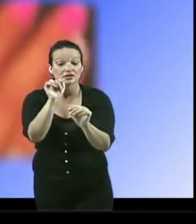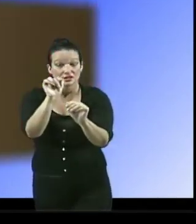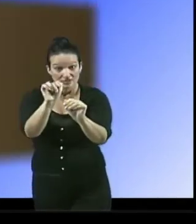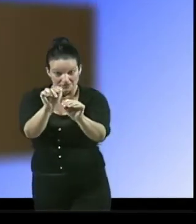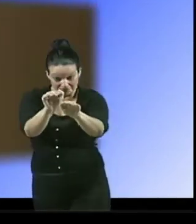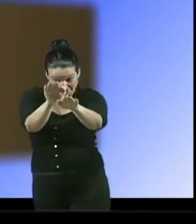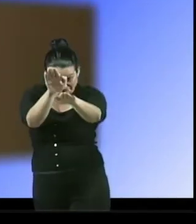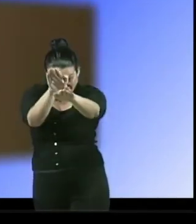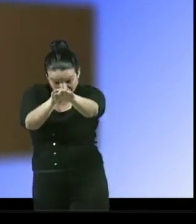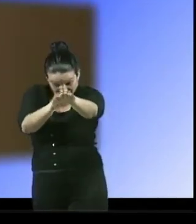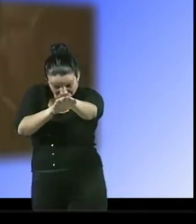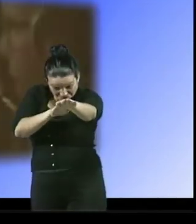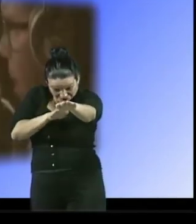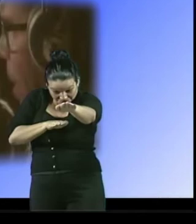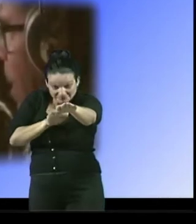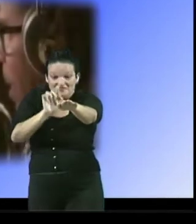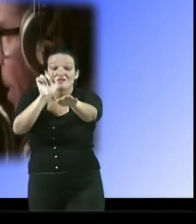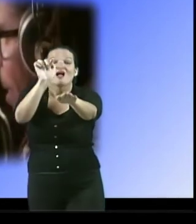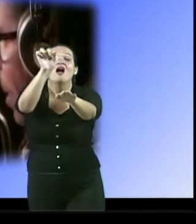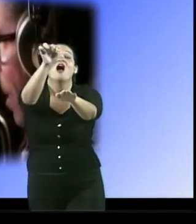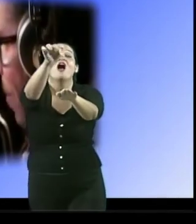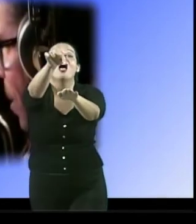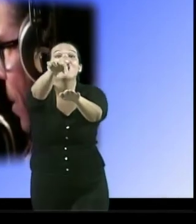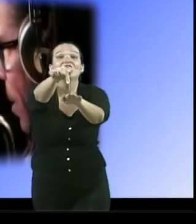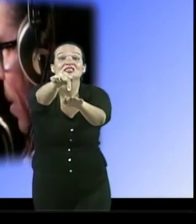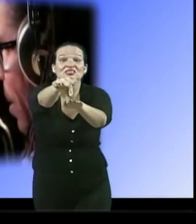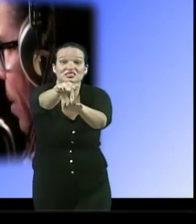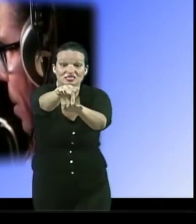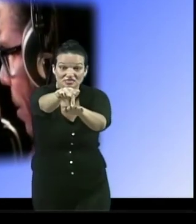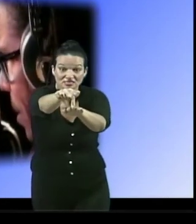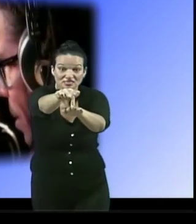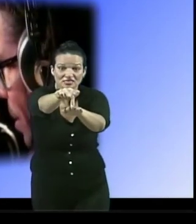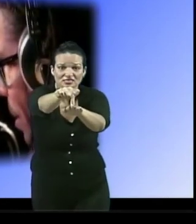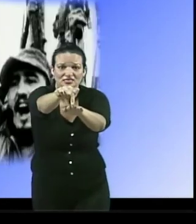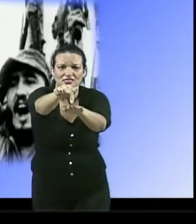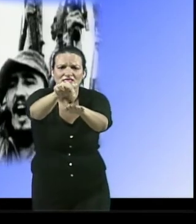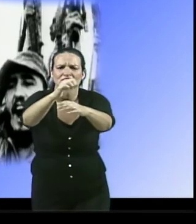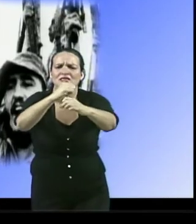Y delante de la caravana,